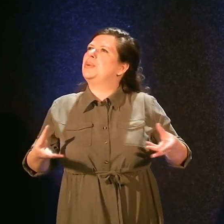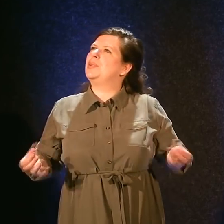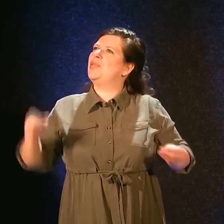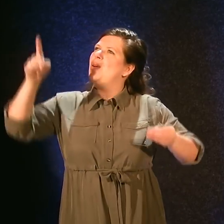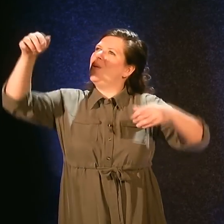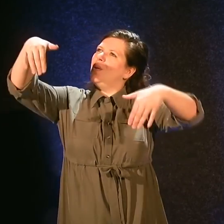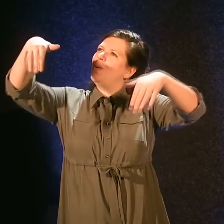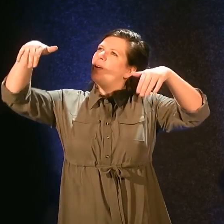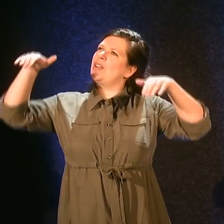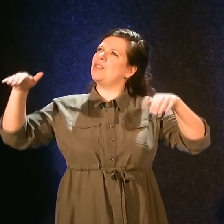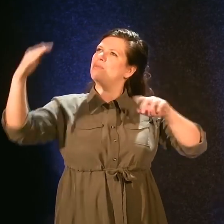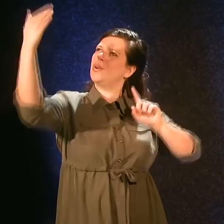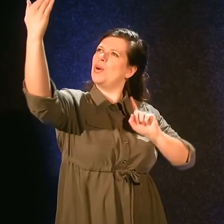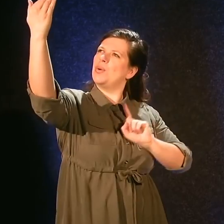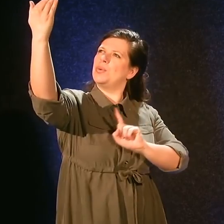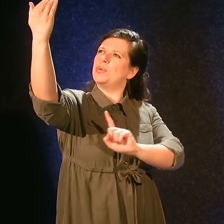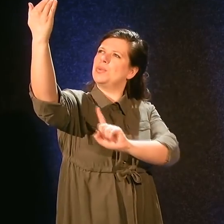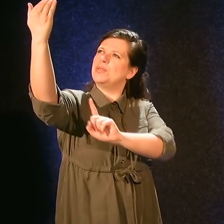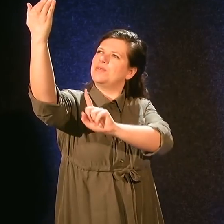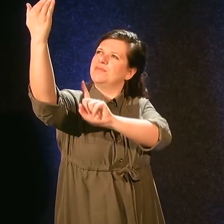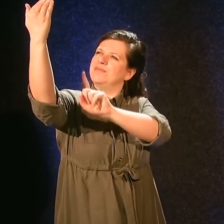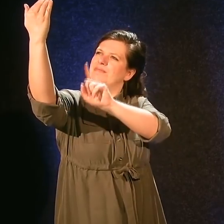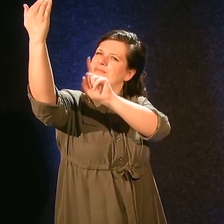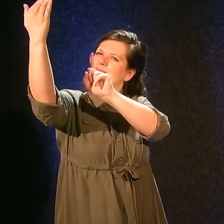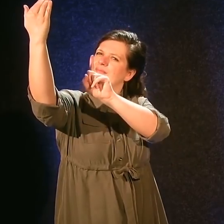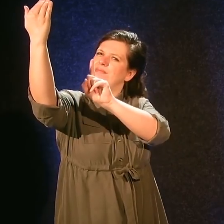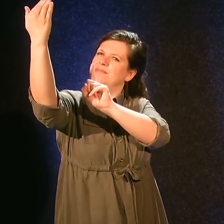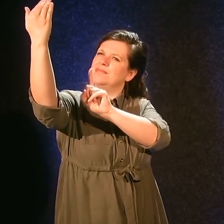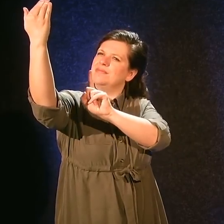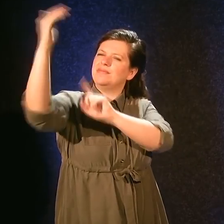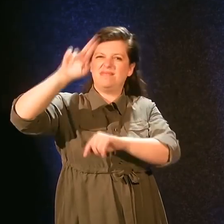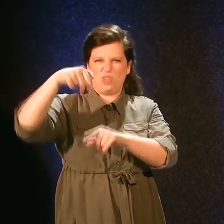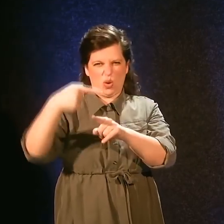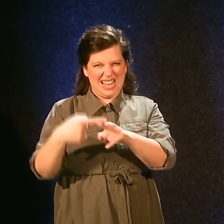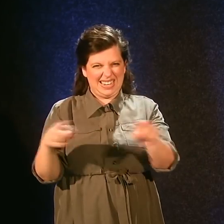stand before the throne. Zullen we dat nog een keer zingen?